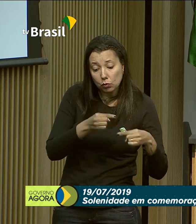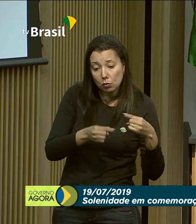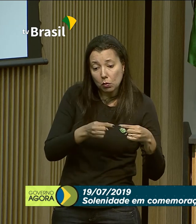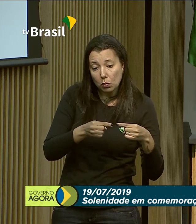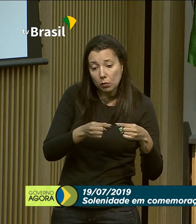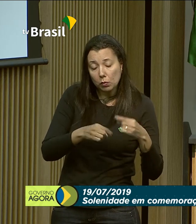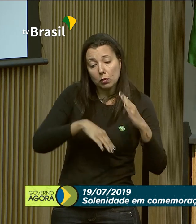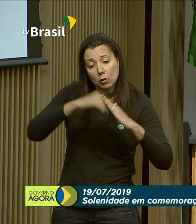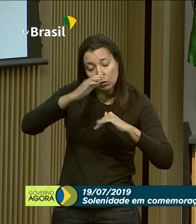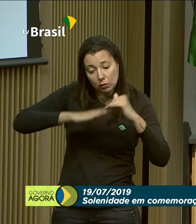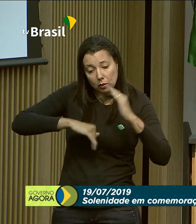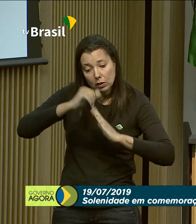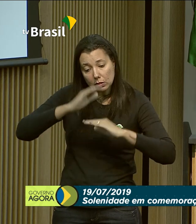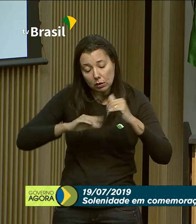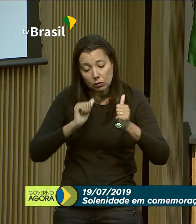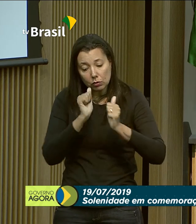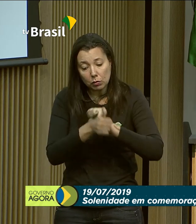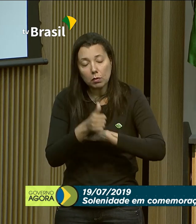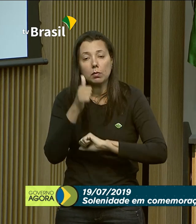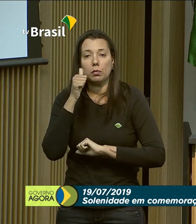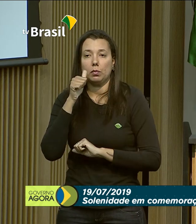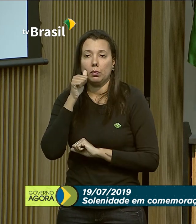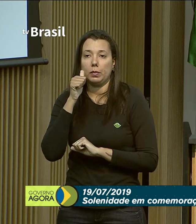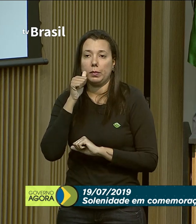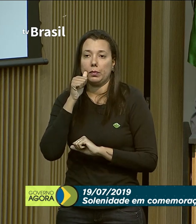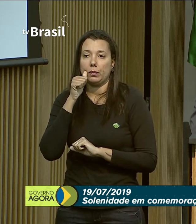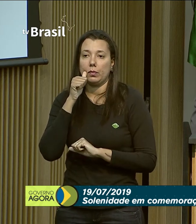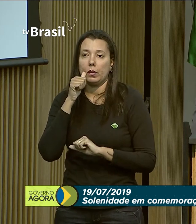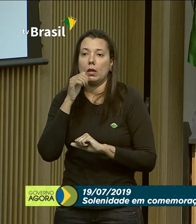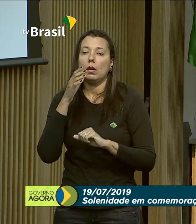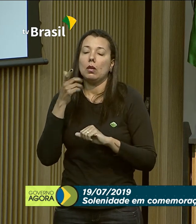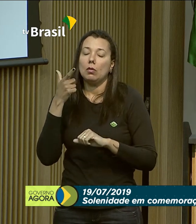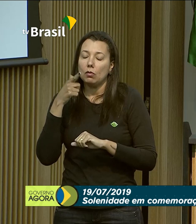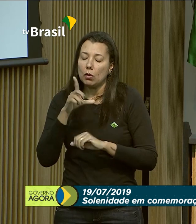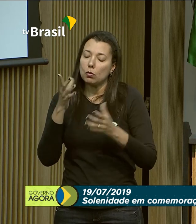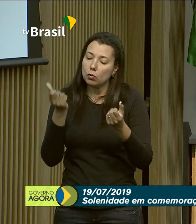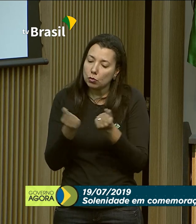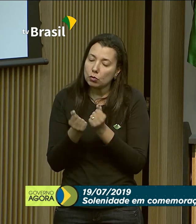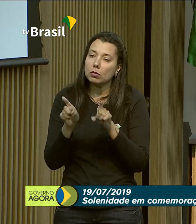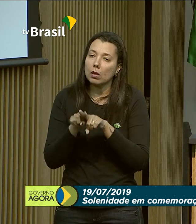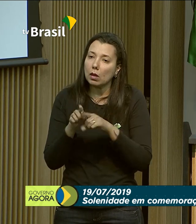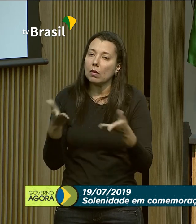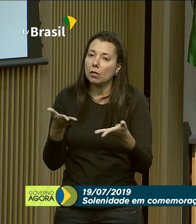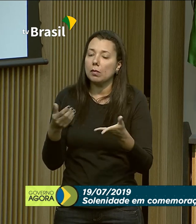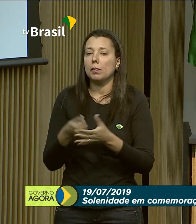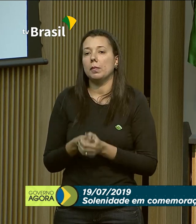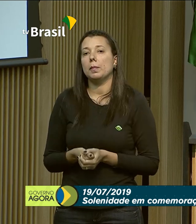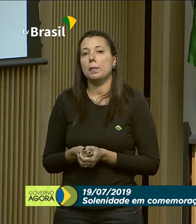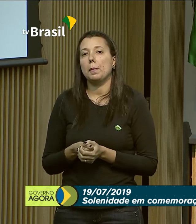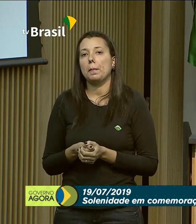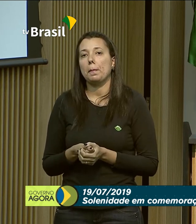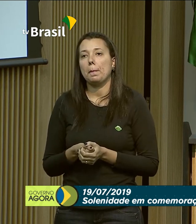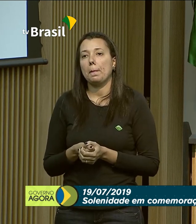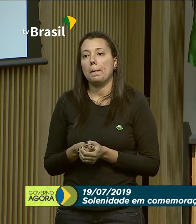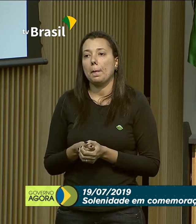da profissionalização do futebol feminino. Mãos à obra, secretário Ronaldo.